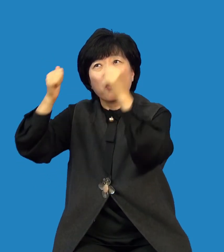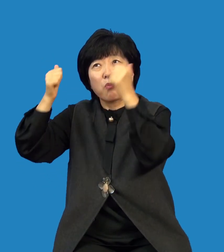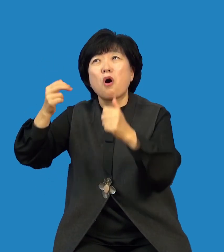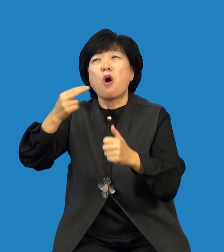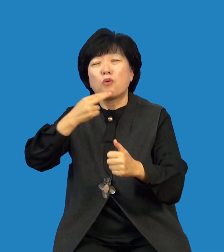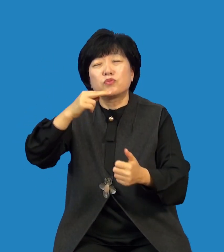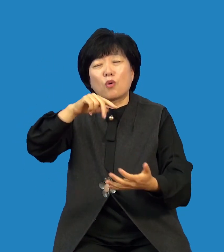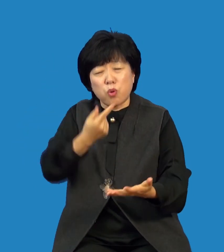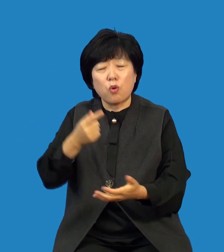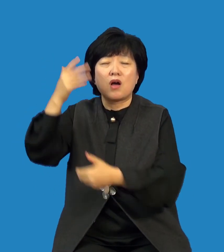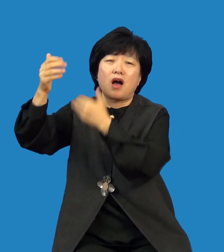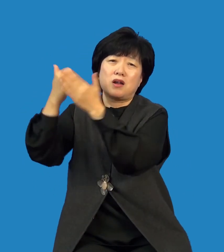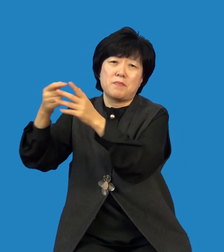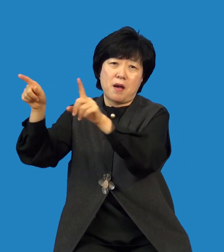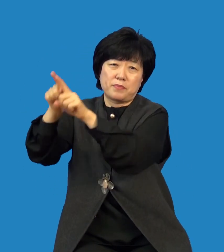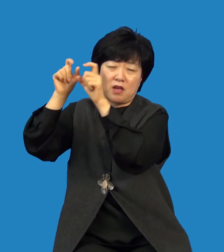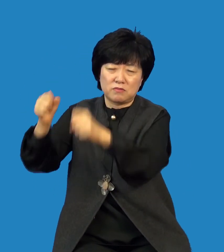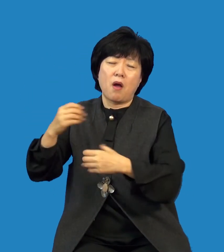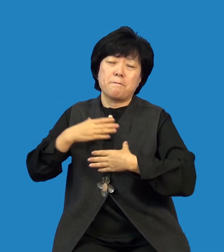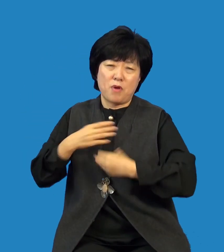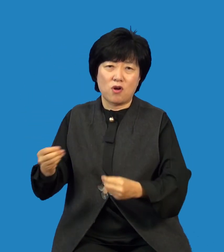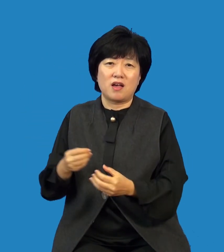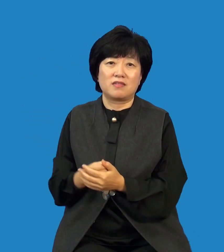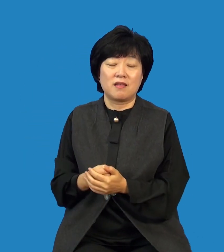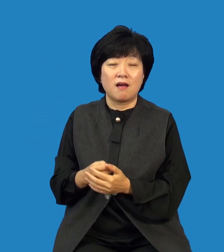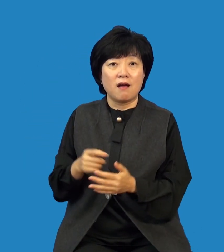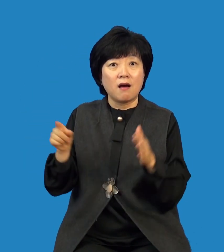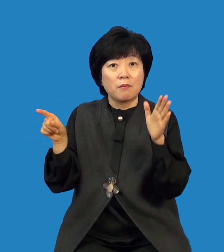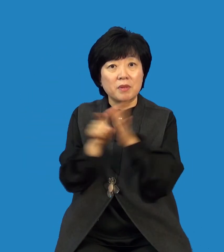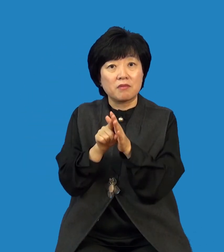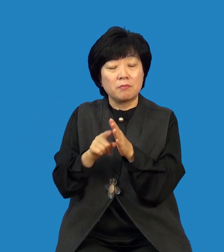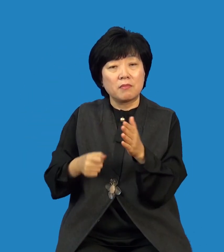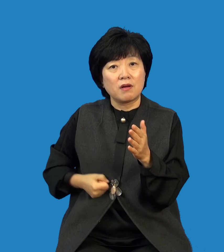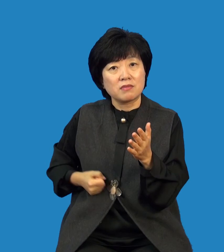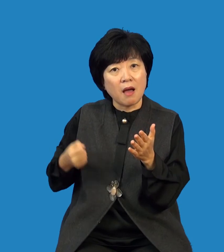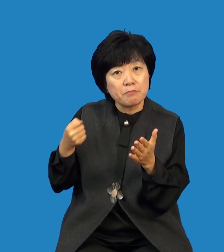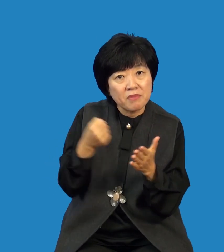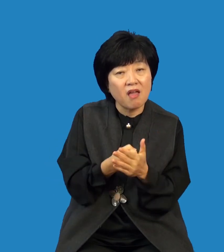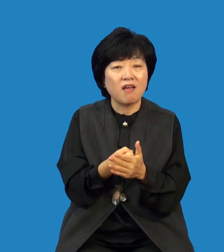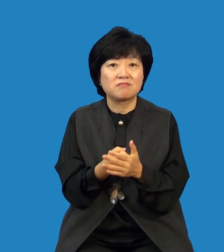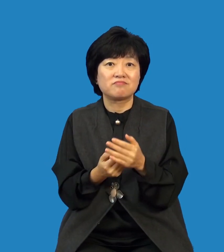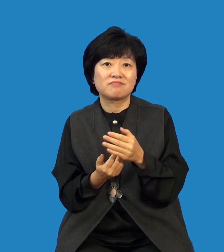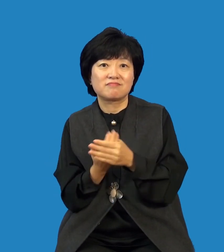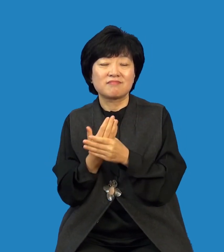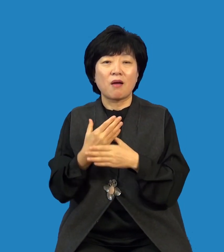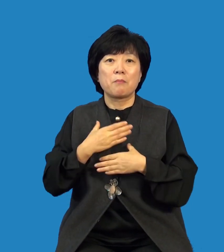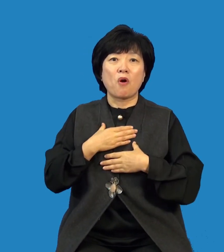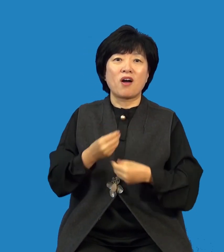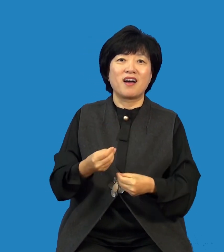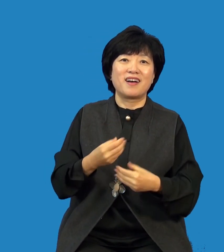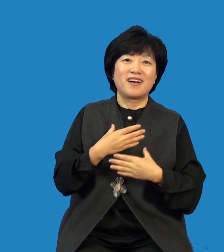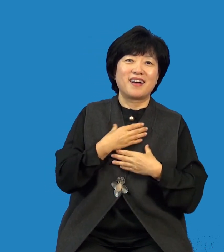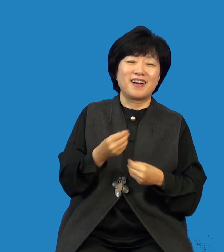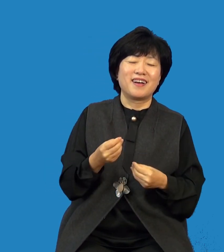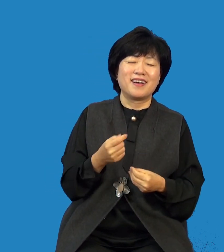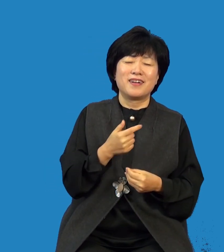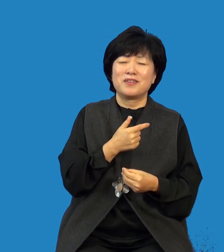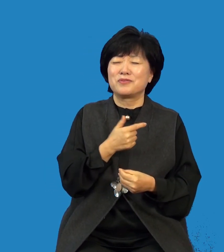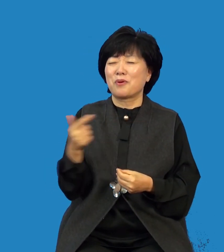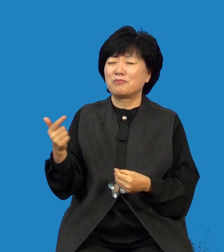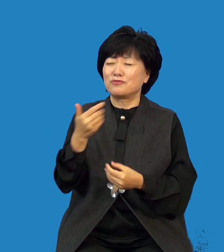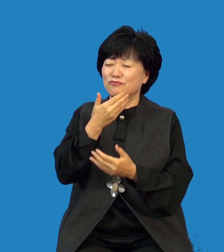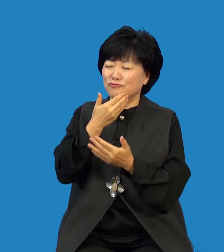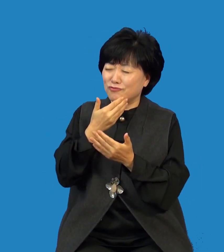아니에요. 그 믿음과 담대함이 생기니까 정말 상황은 힘든 상황인데 거기도 평안이 있는 거예요. 그래서 제가요, 너무너무